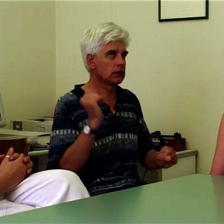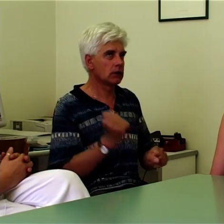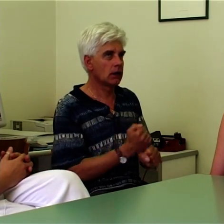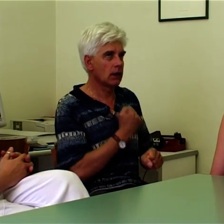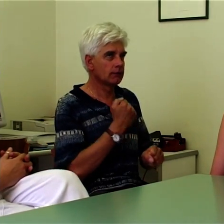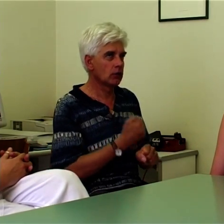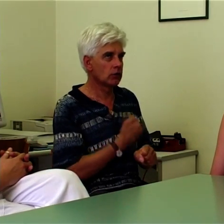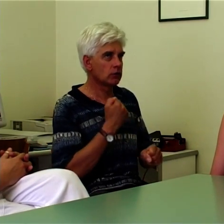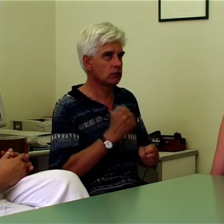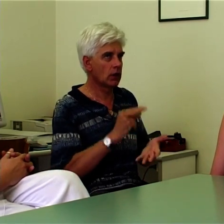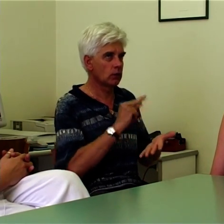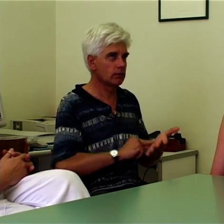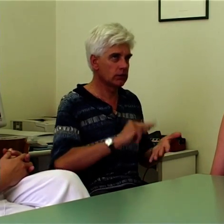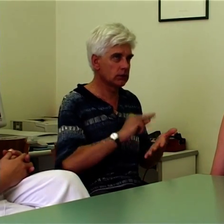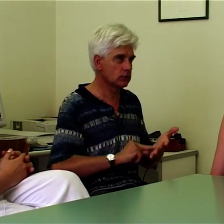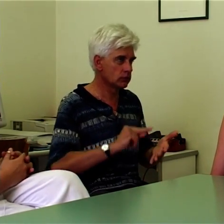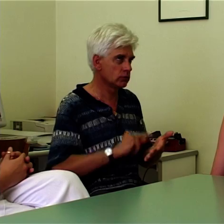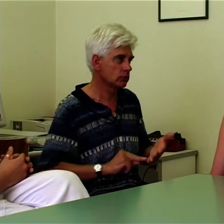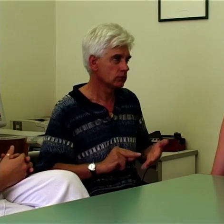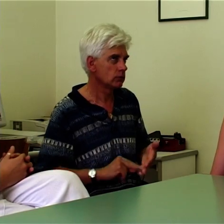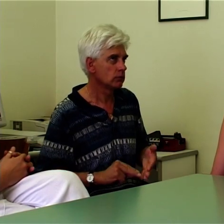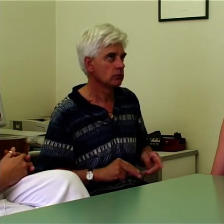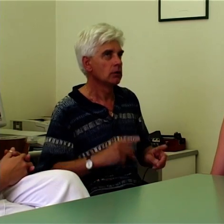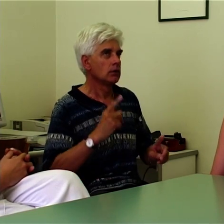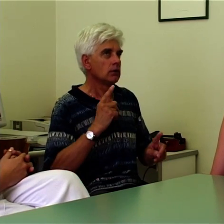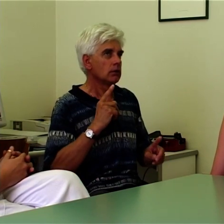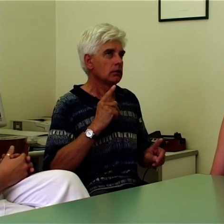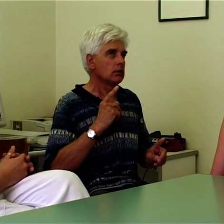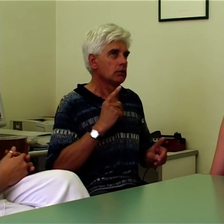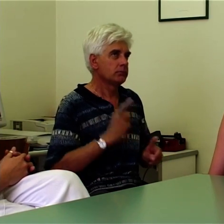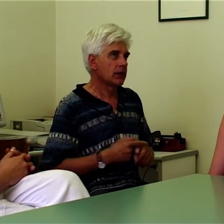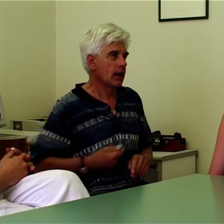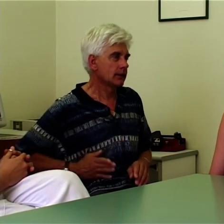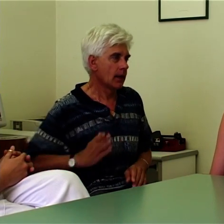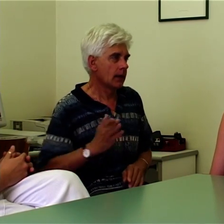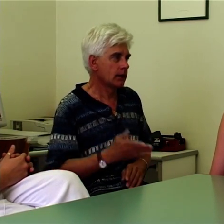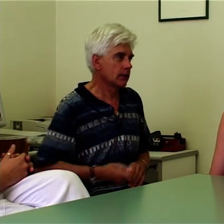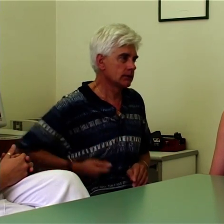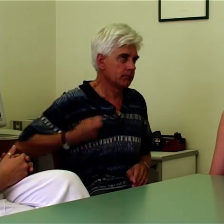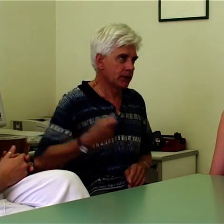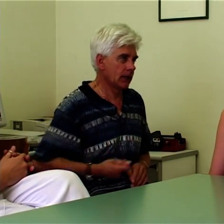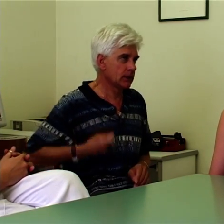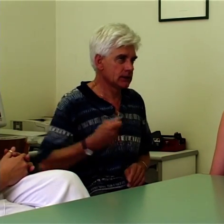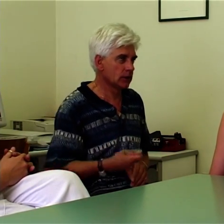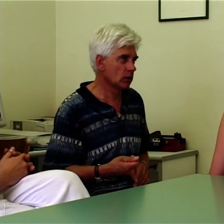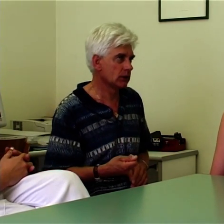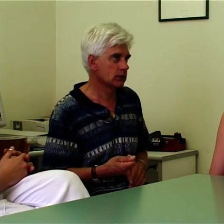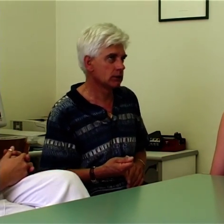un servizio fondamentale per la comunicazione è l'interprete, un professionista che possiede le competenze tecniche e metodologiche